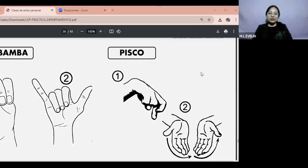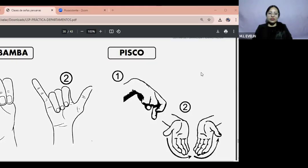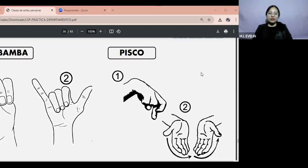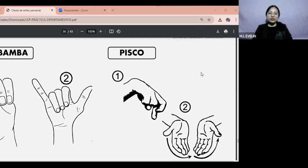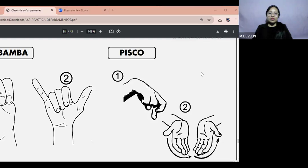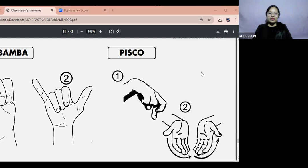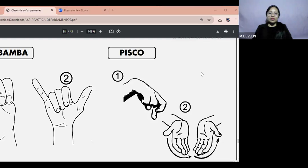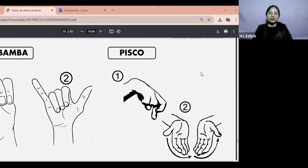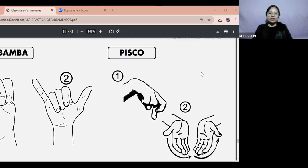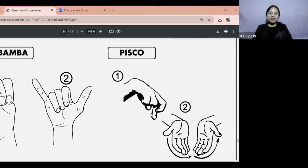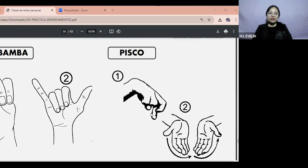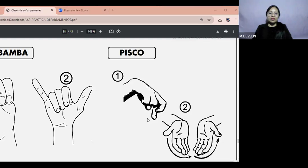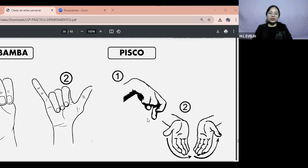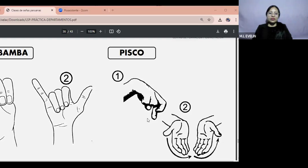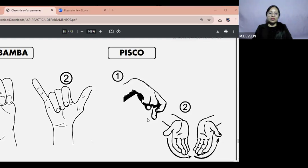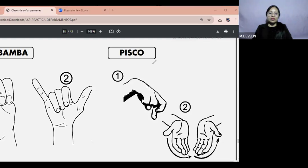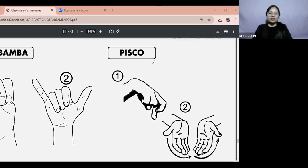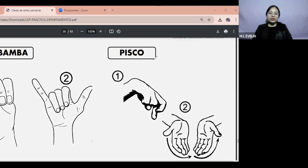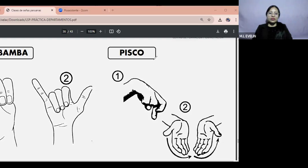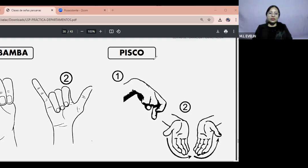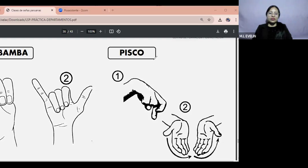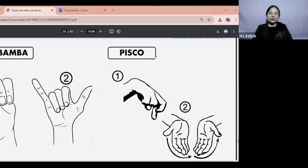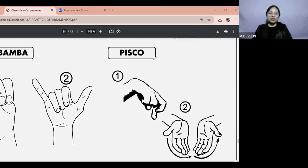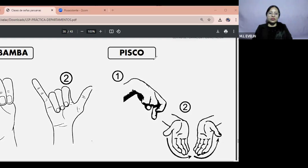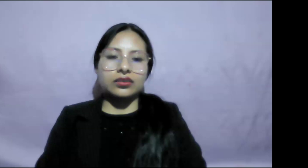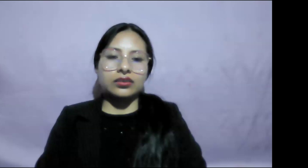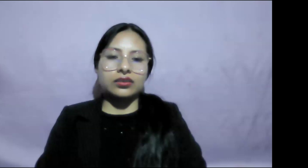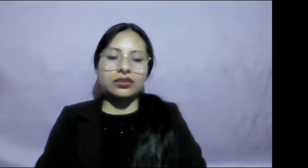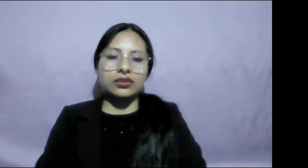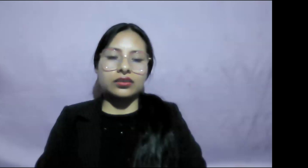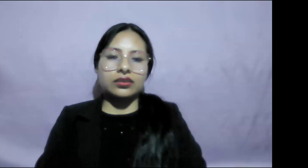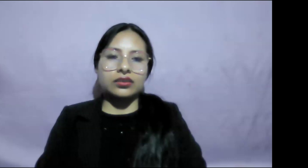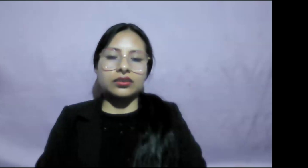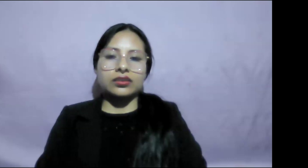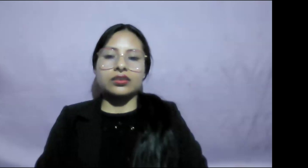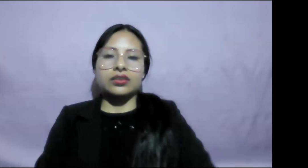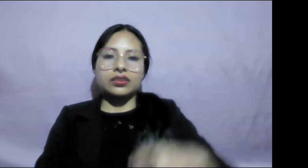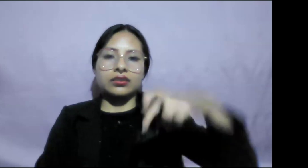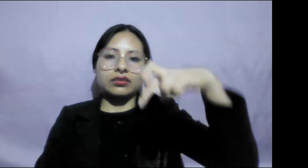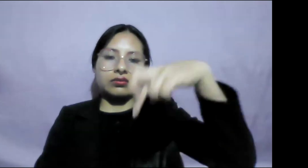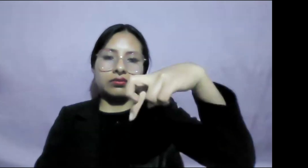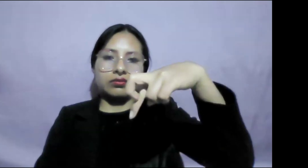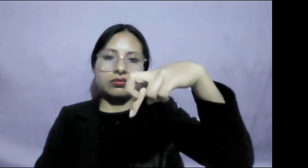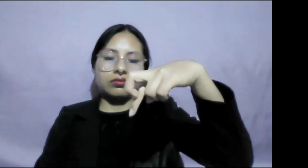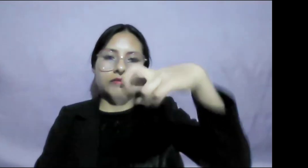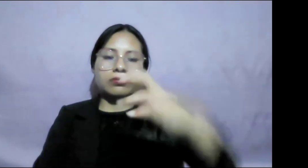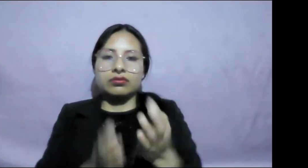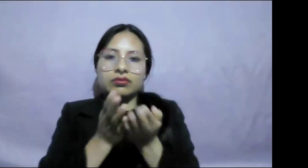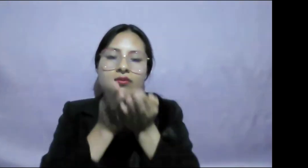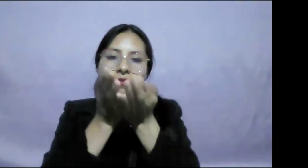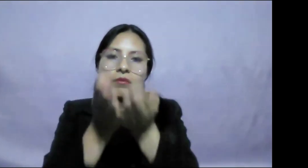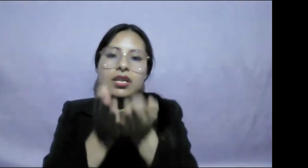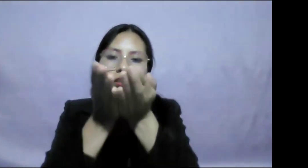pisco configuramos la letra p Sí y luego vamos a hacer como en